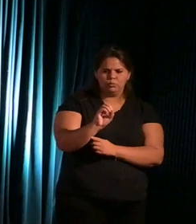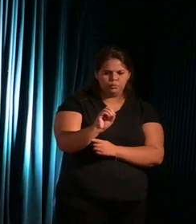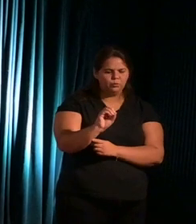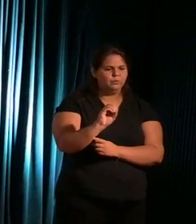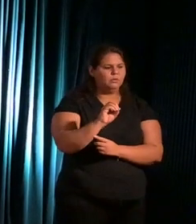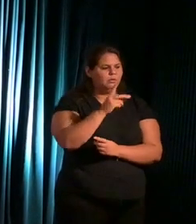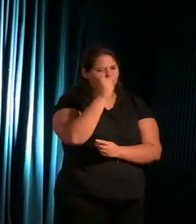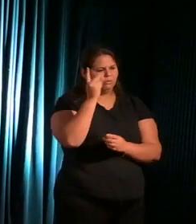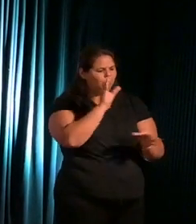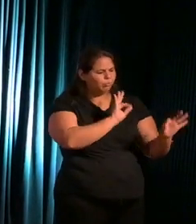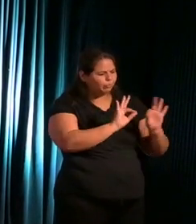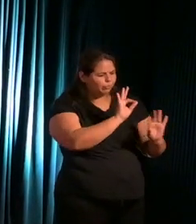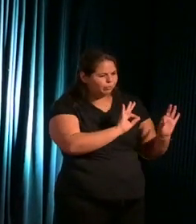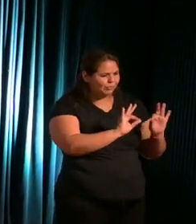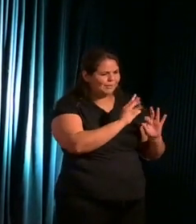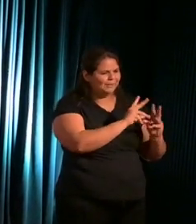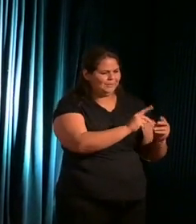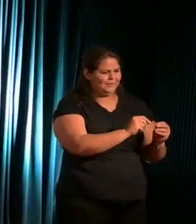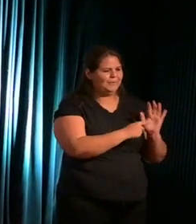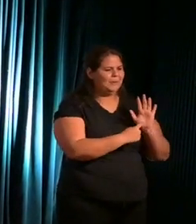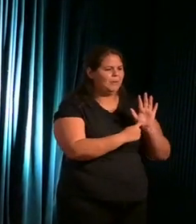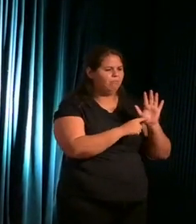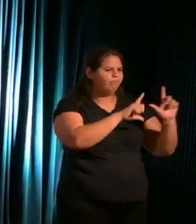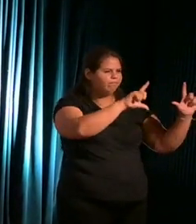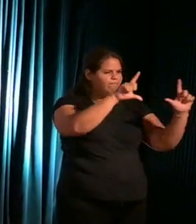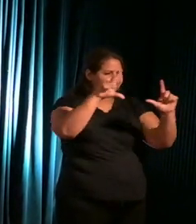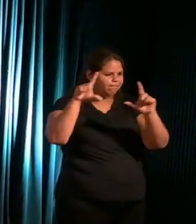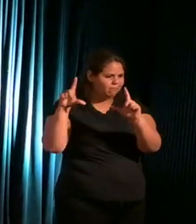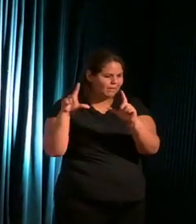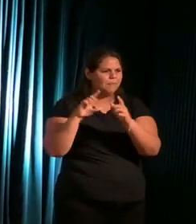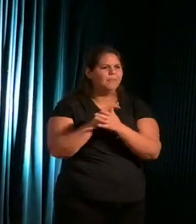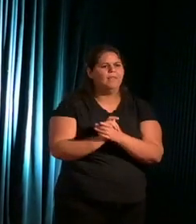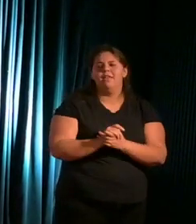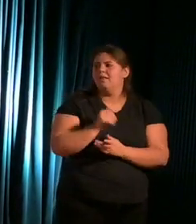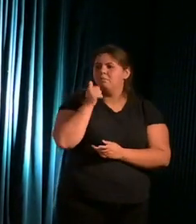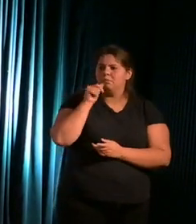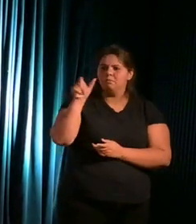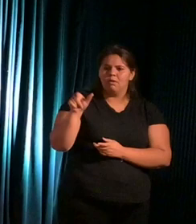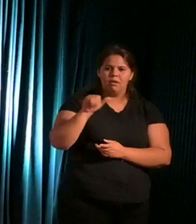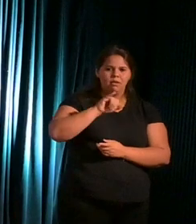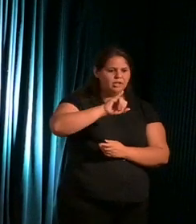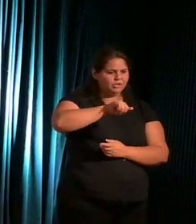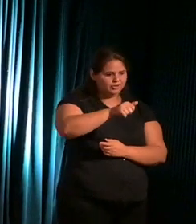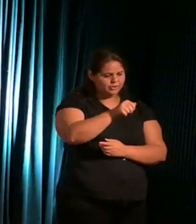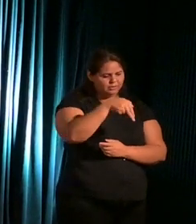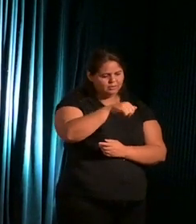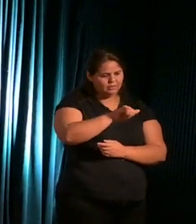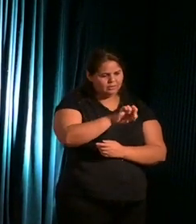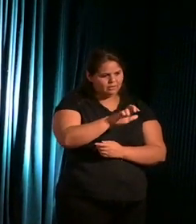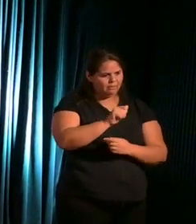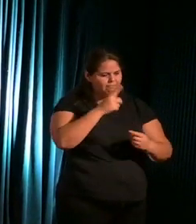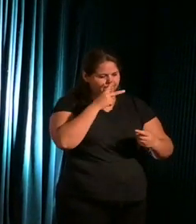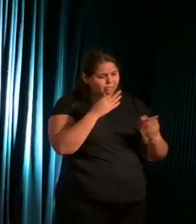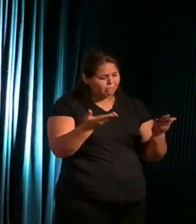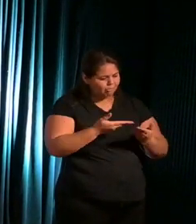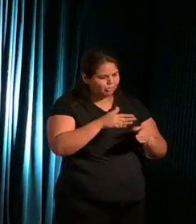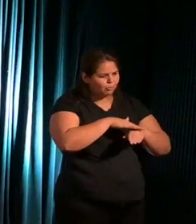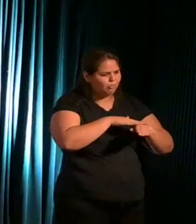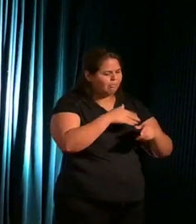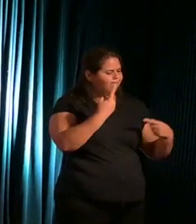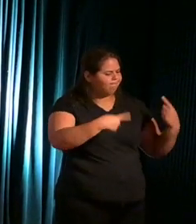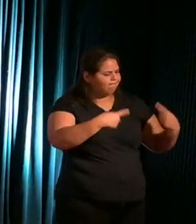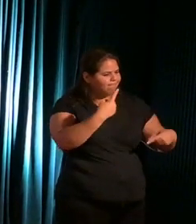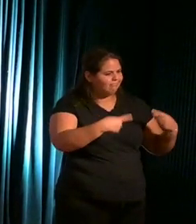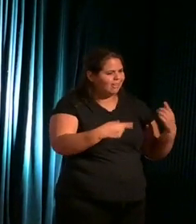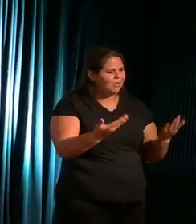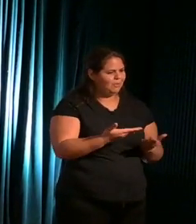E a Janaína, né? Que vão fazer esse debate também com o